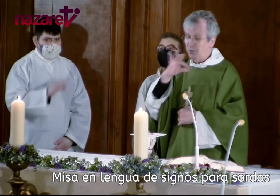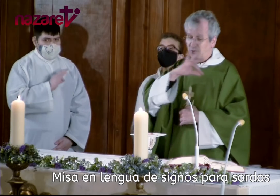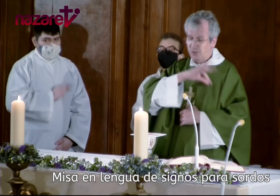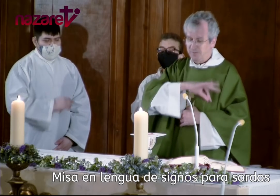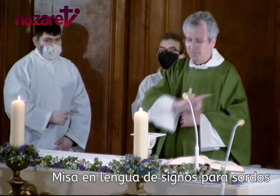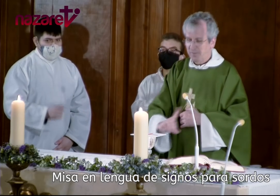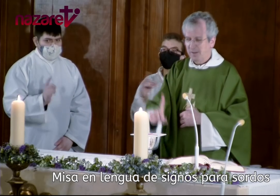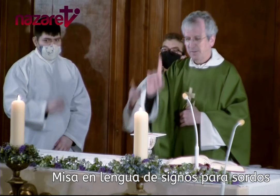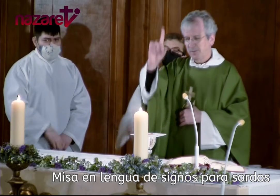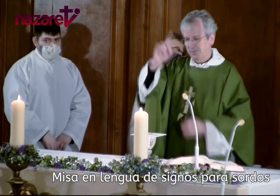vosotros.